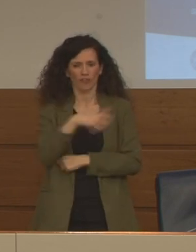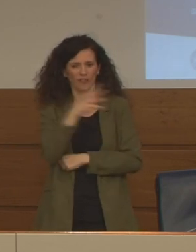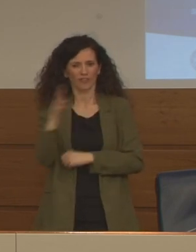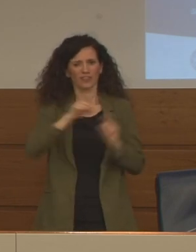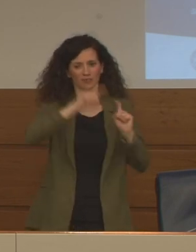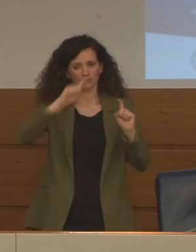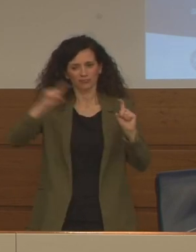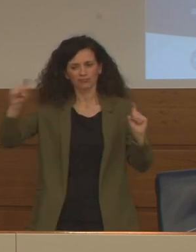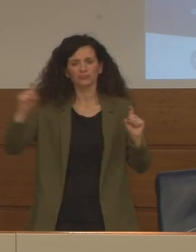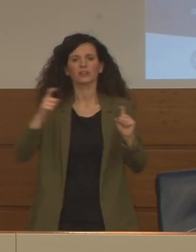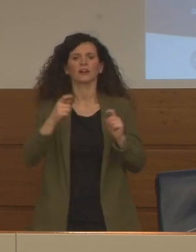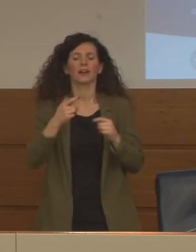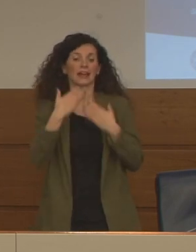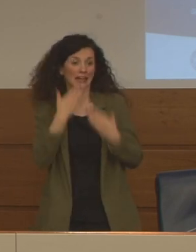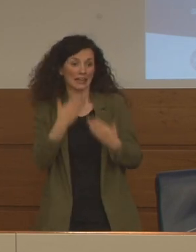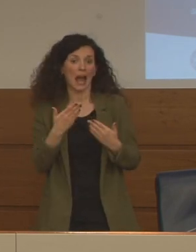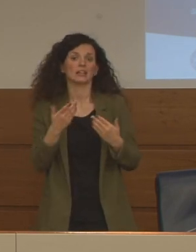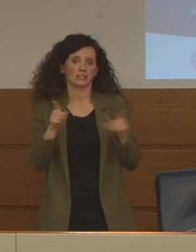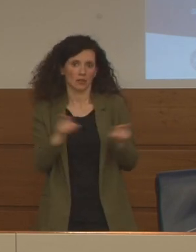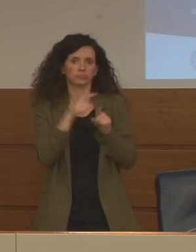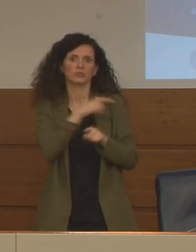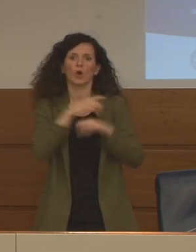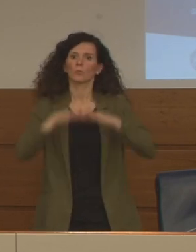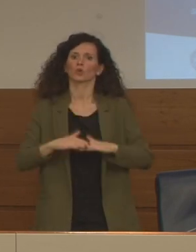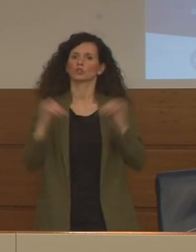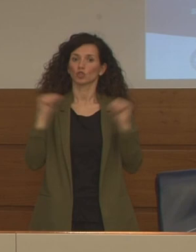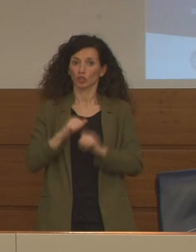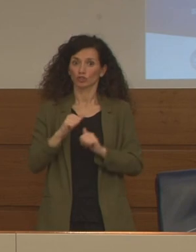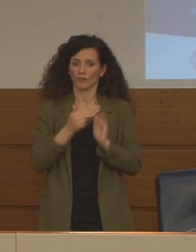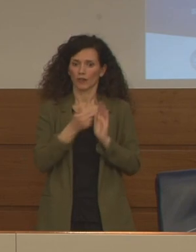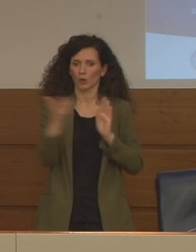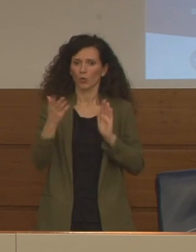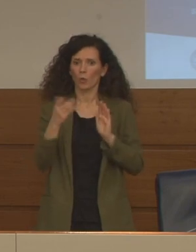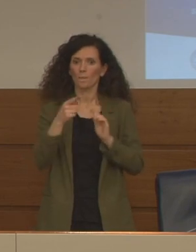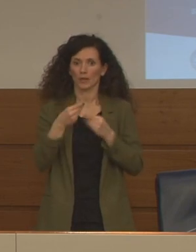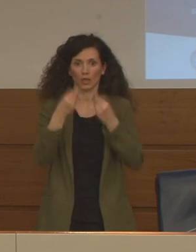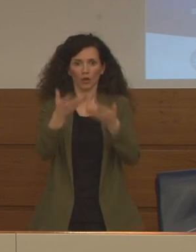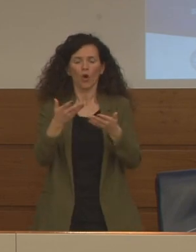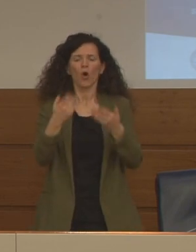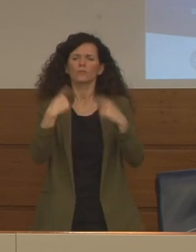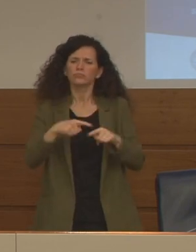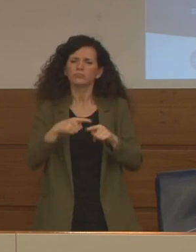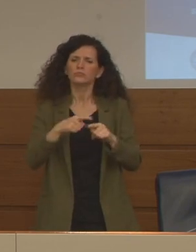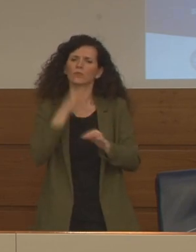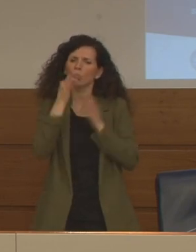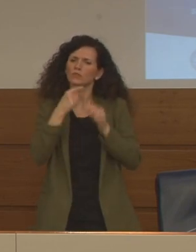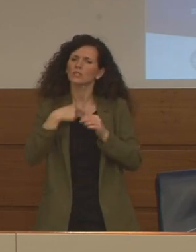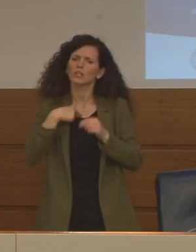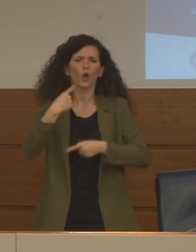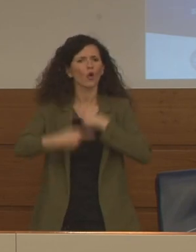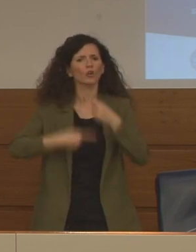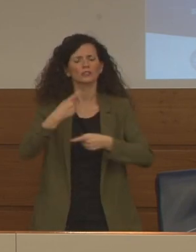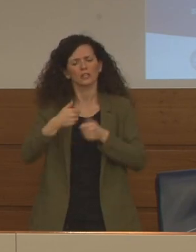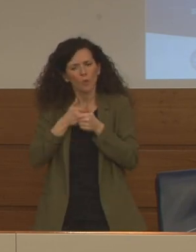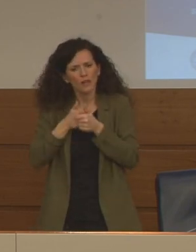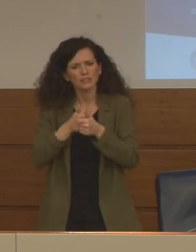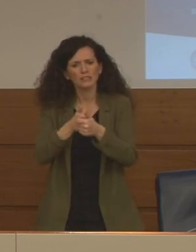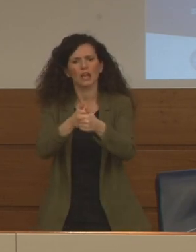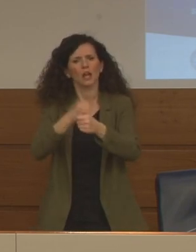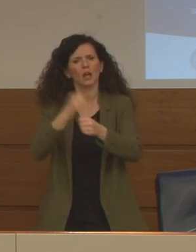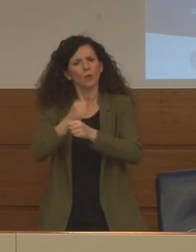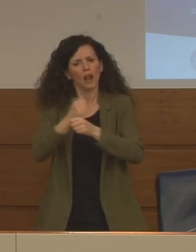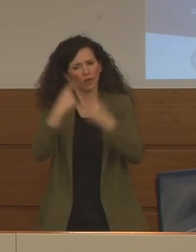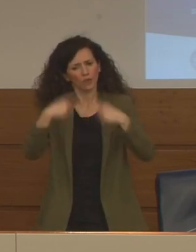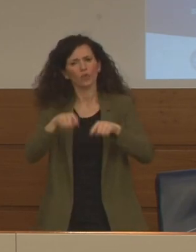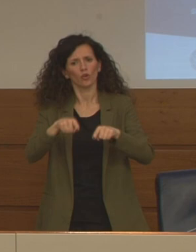attraverso i dati della protezione civile ci indicano che questa è la strada che dobbiamo continuare a percorrere per fare in modo che